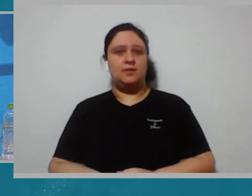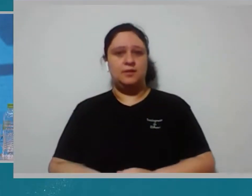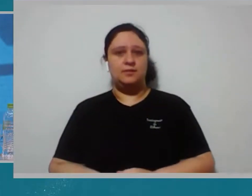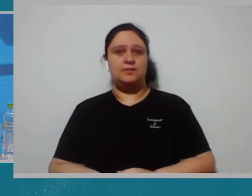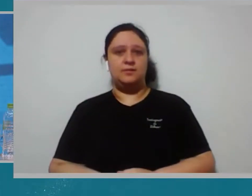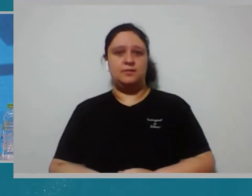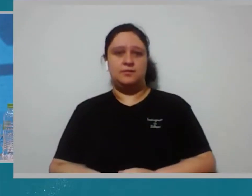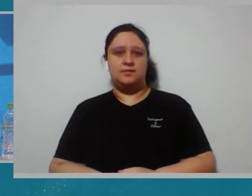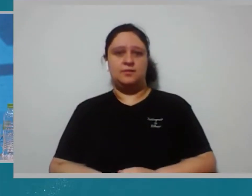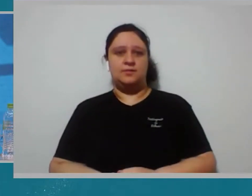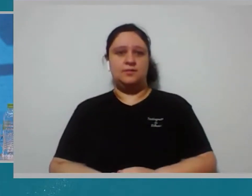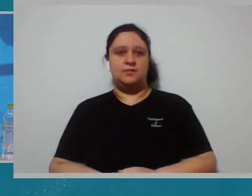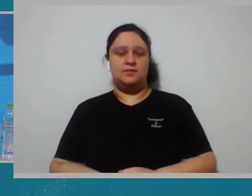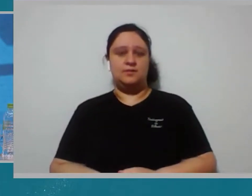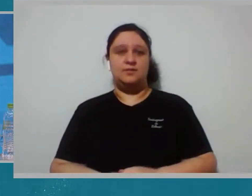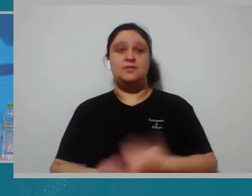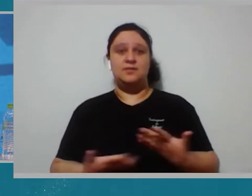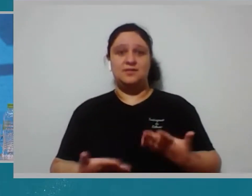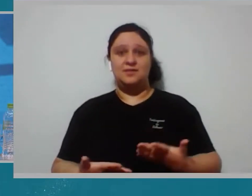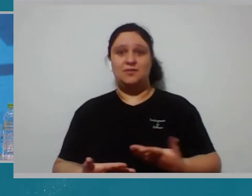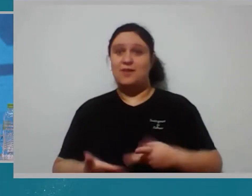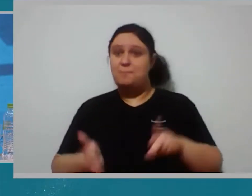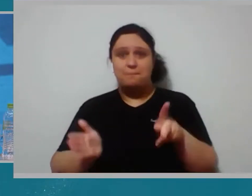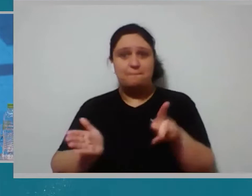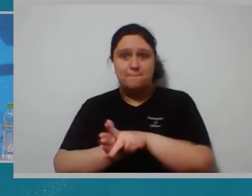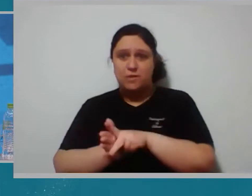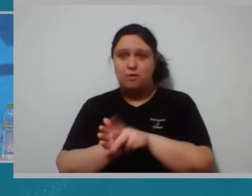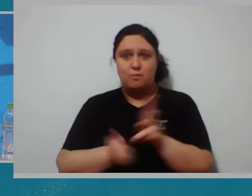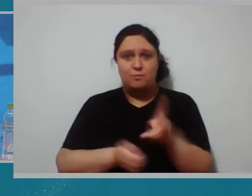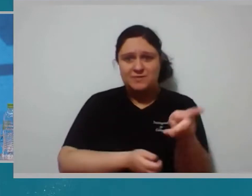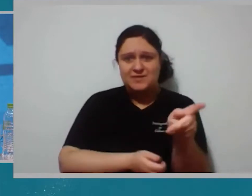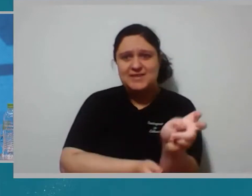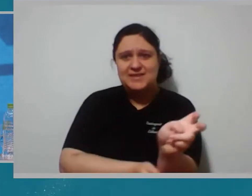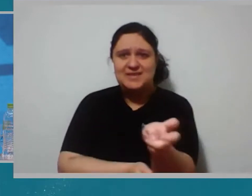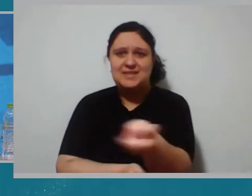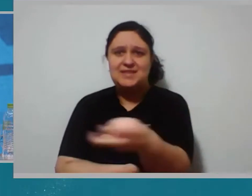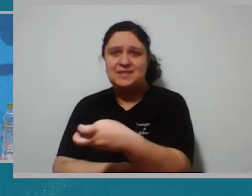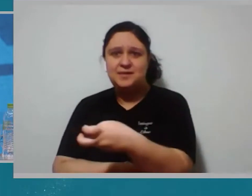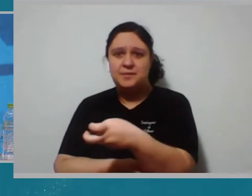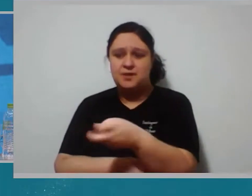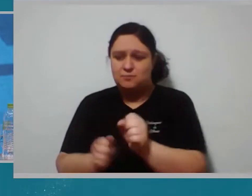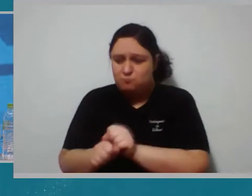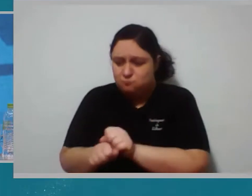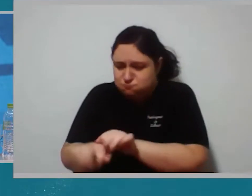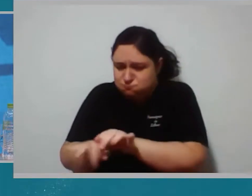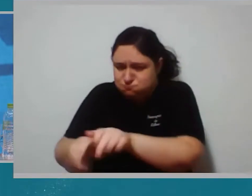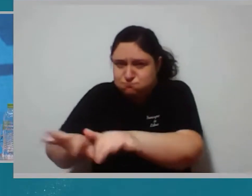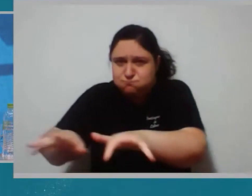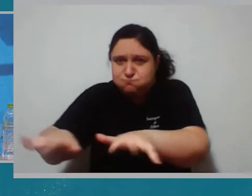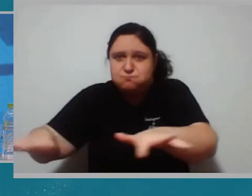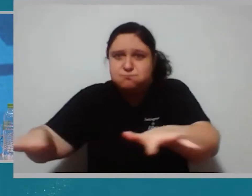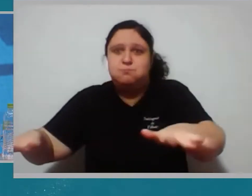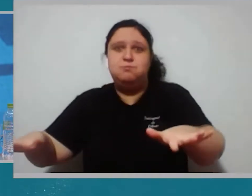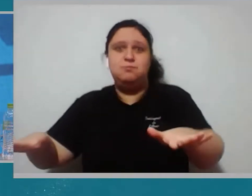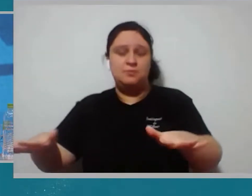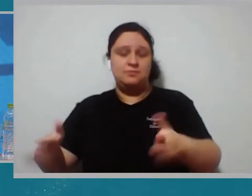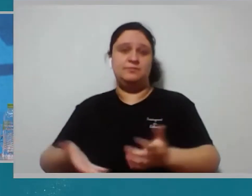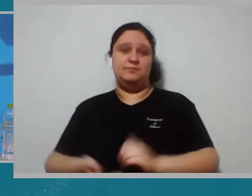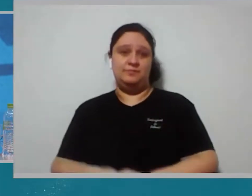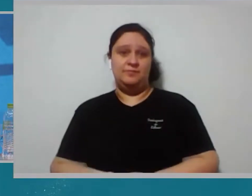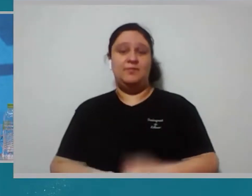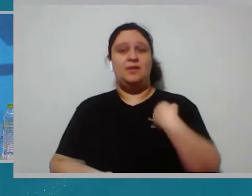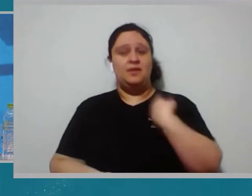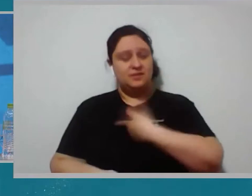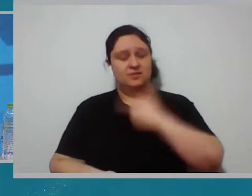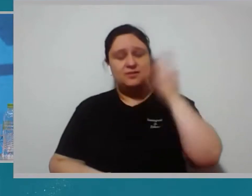Essa natureza de serpente se multiplicou também muita gente. E nós sabemos